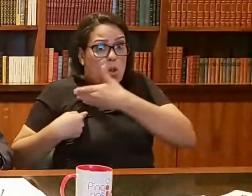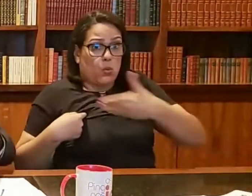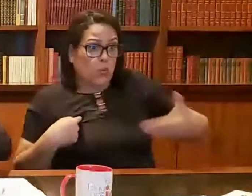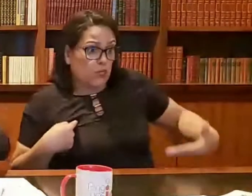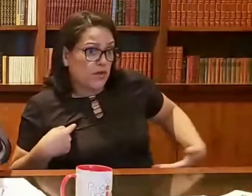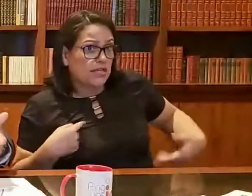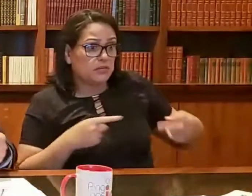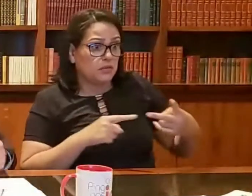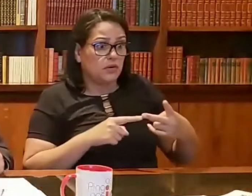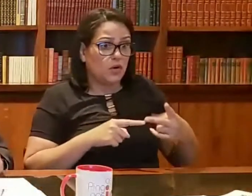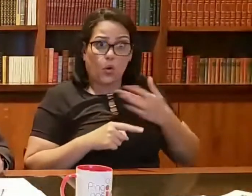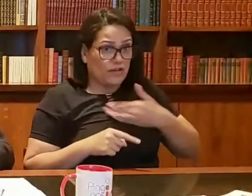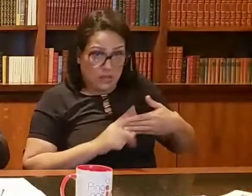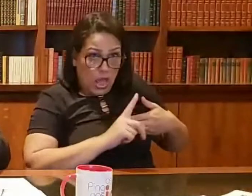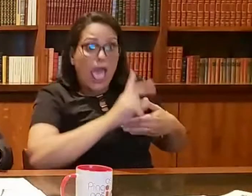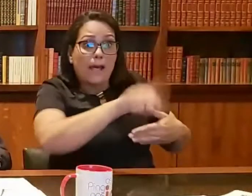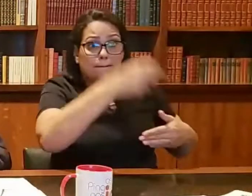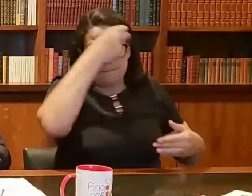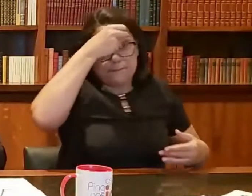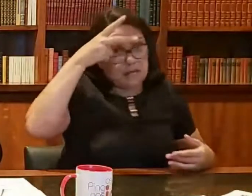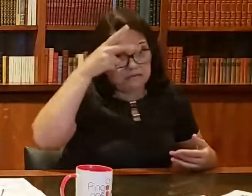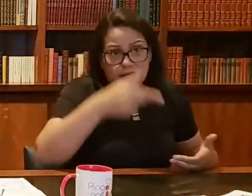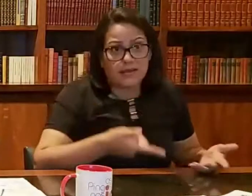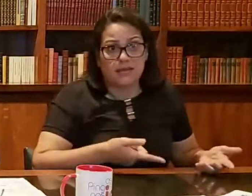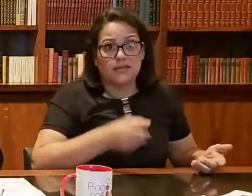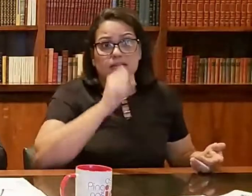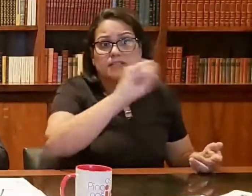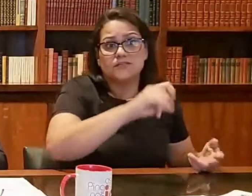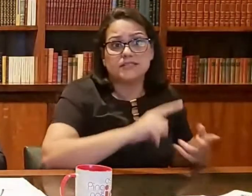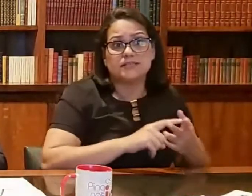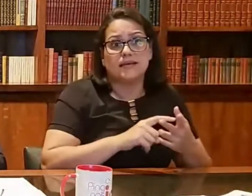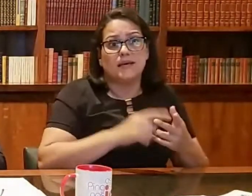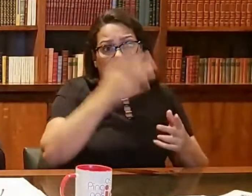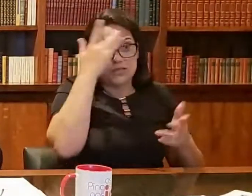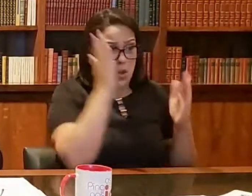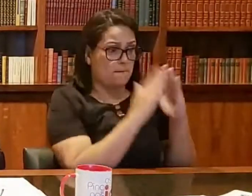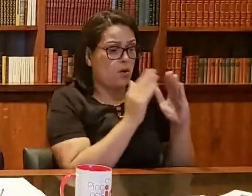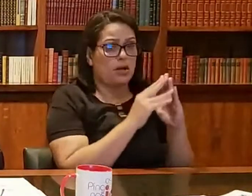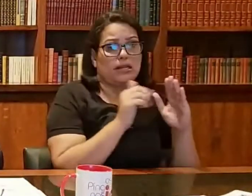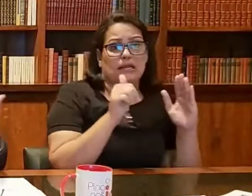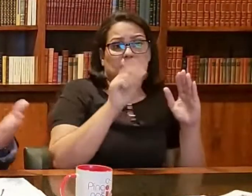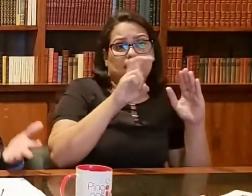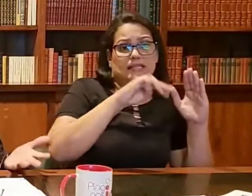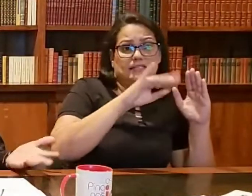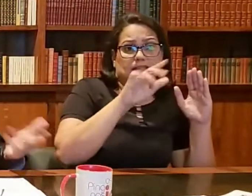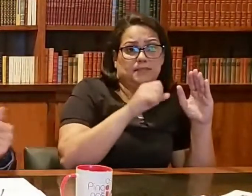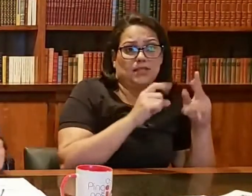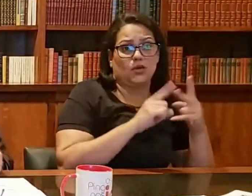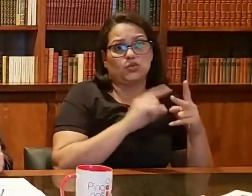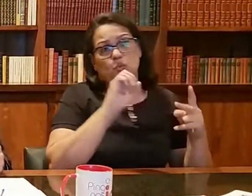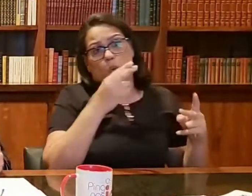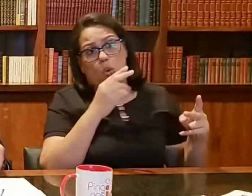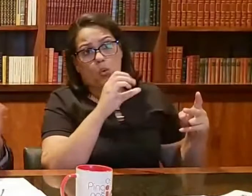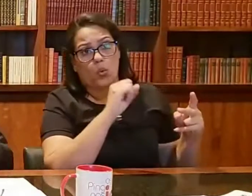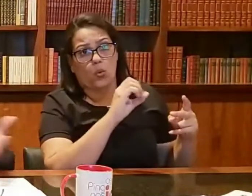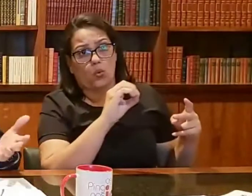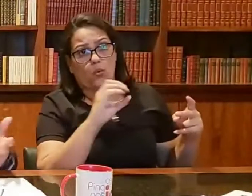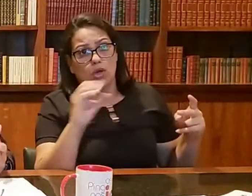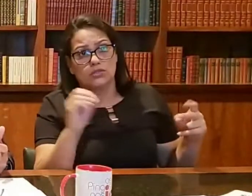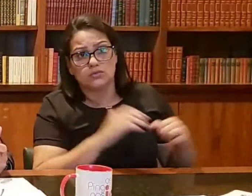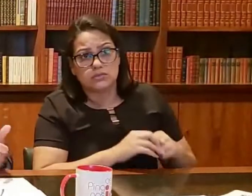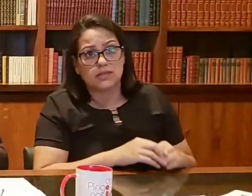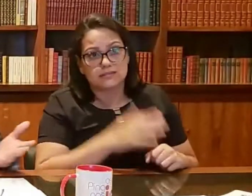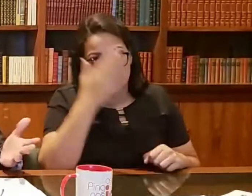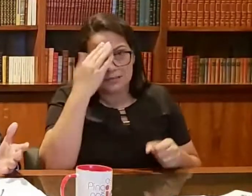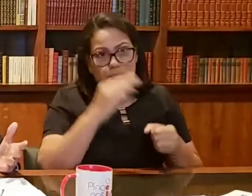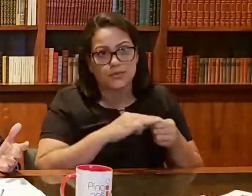governador não, é o prefeito, que não interessa se ele tenha 15 milhões de habitantes no teu município ou tem 800 habitantes, que é o menor município do